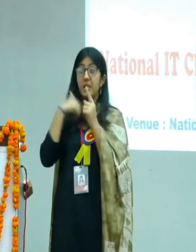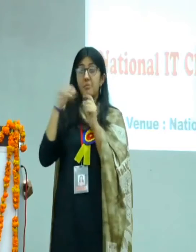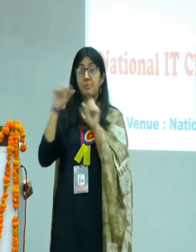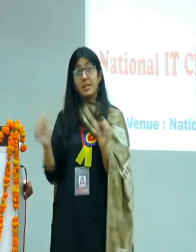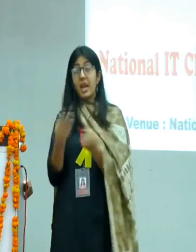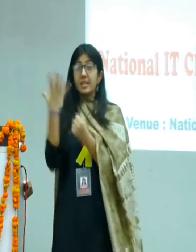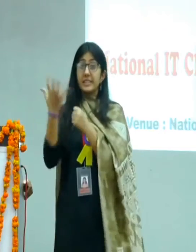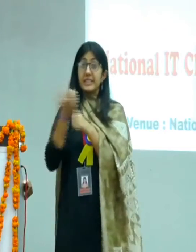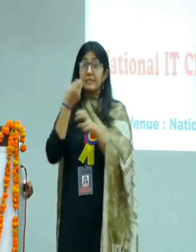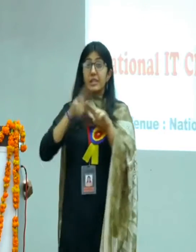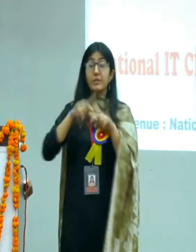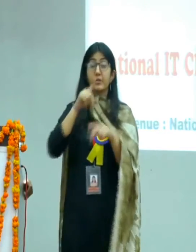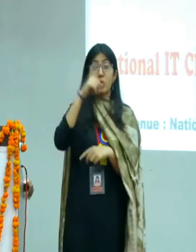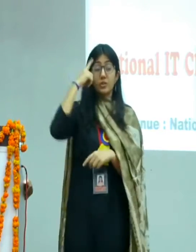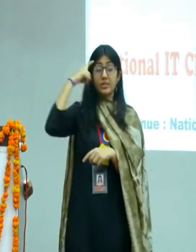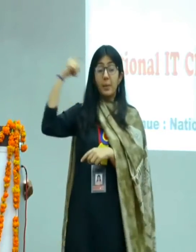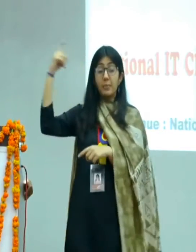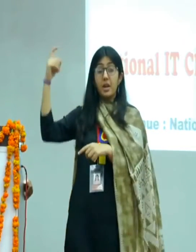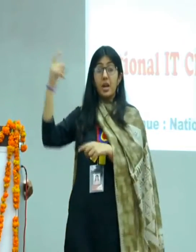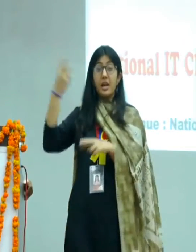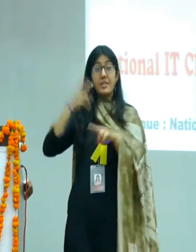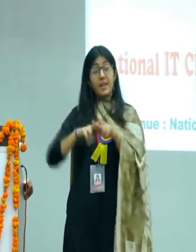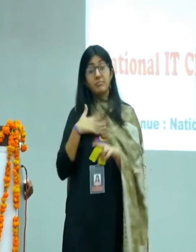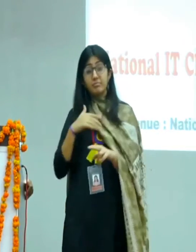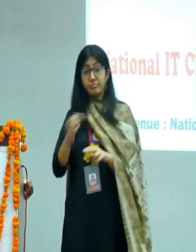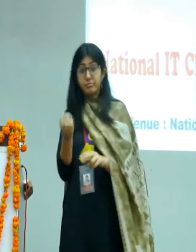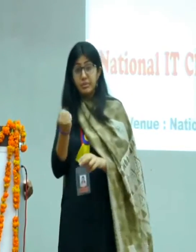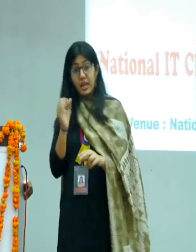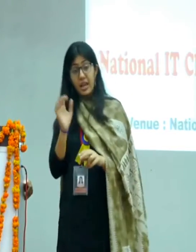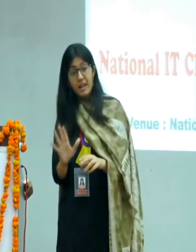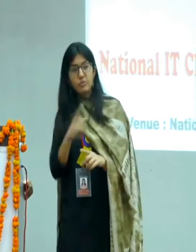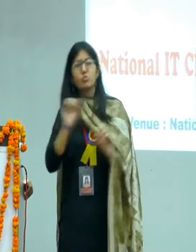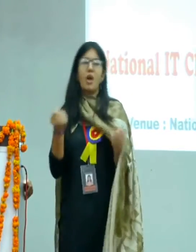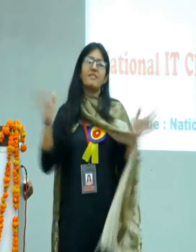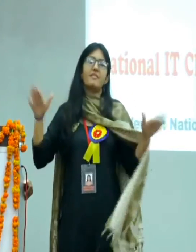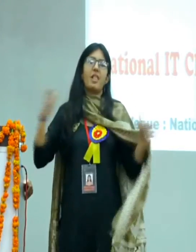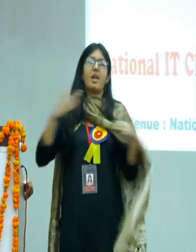जान होती है, पंख से कुछ नहीं होता, हौसलों से उड़ान होती है.